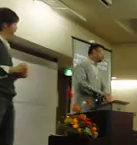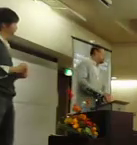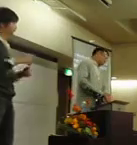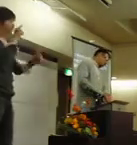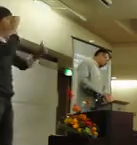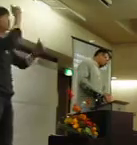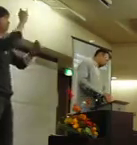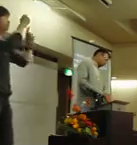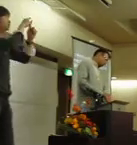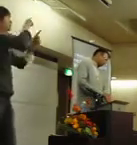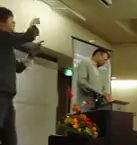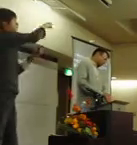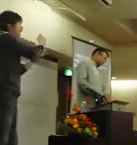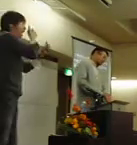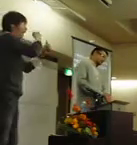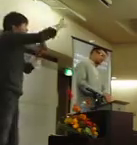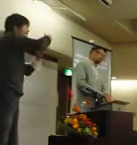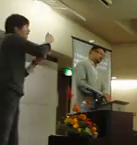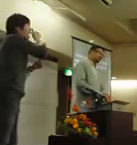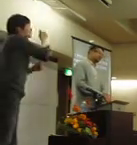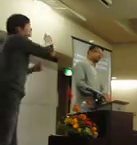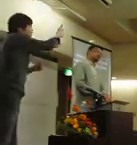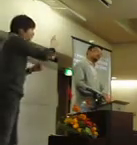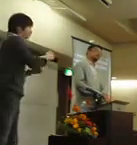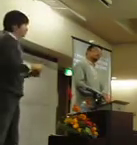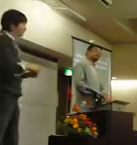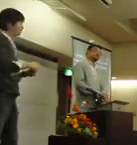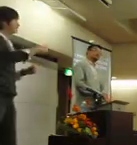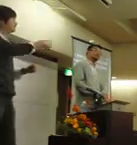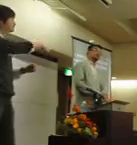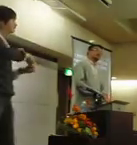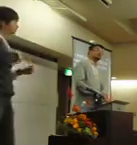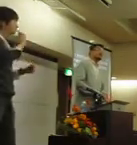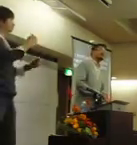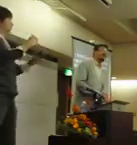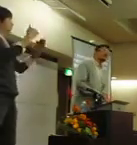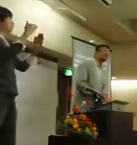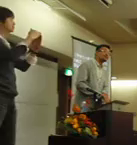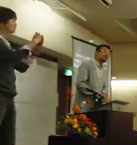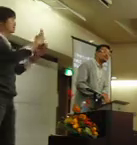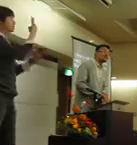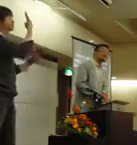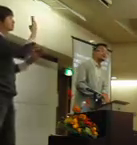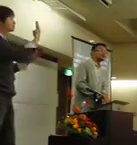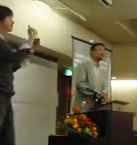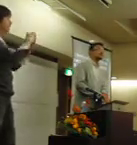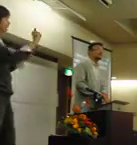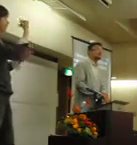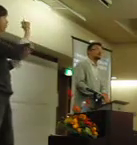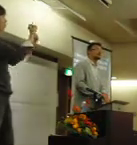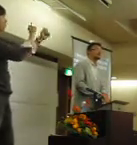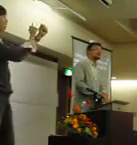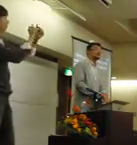その犯人を自分の家に3日間止めて、